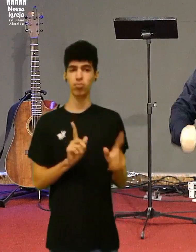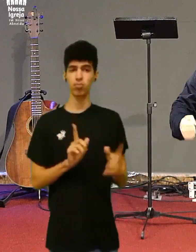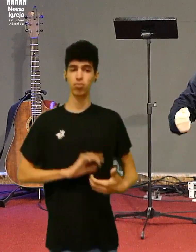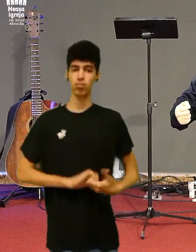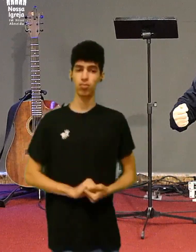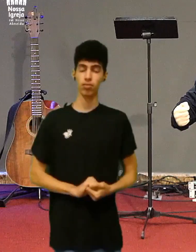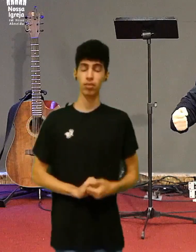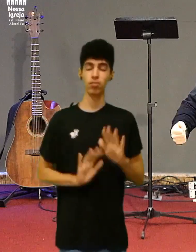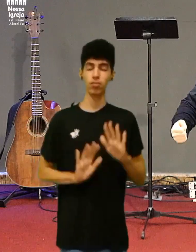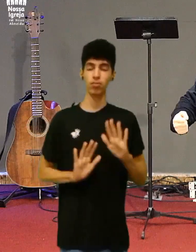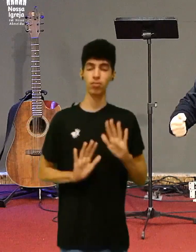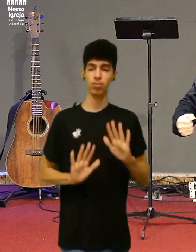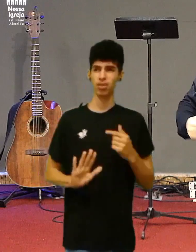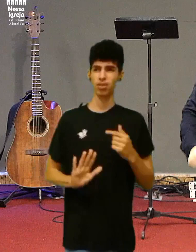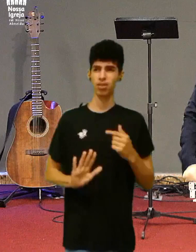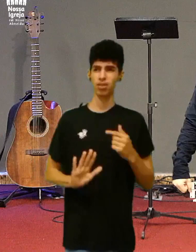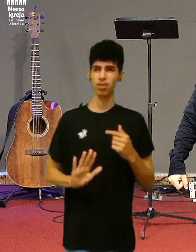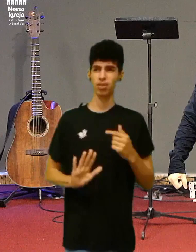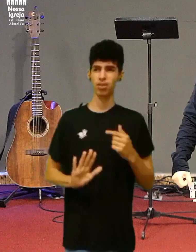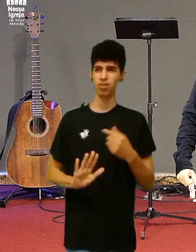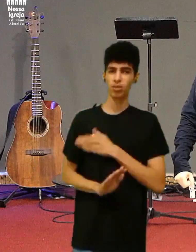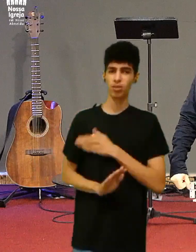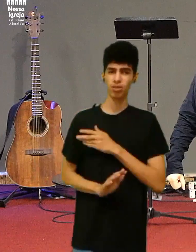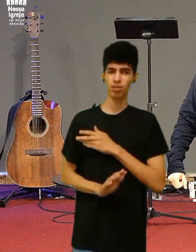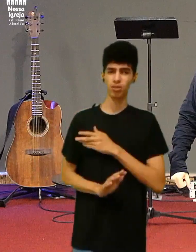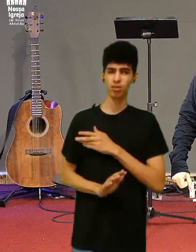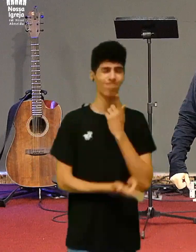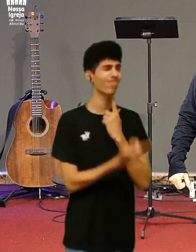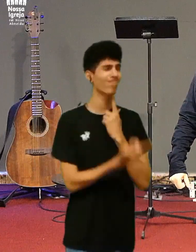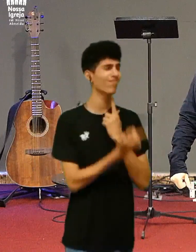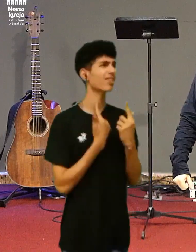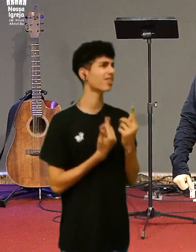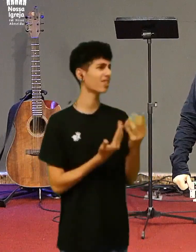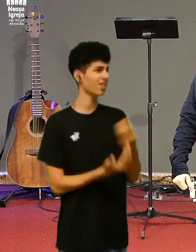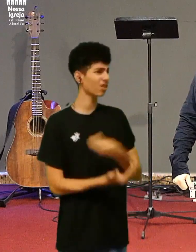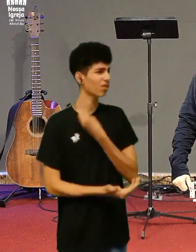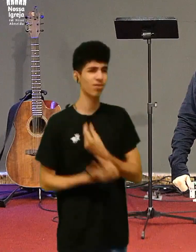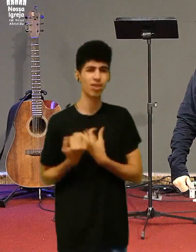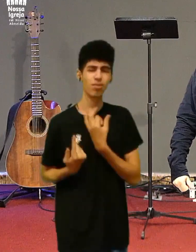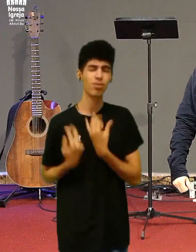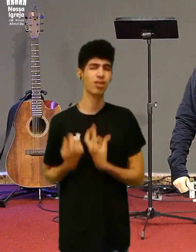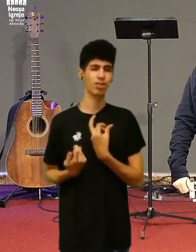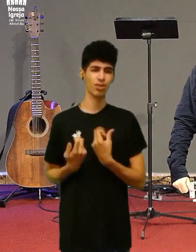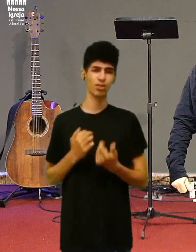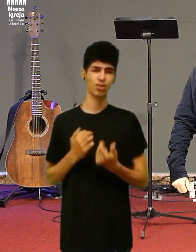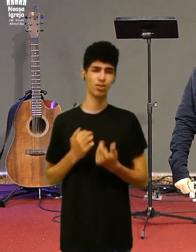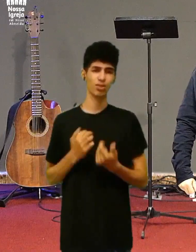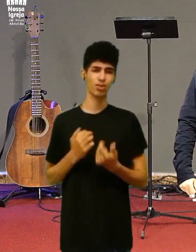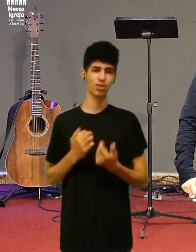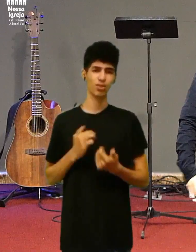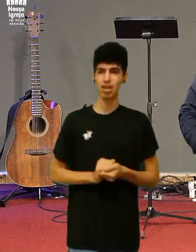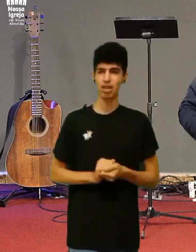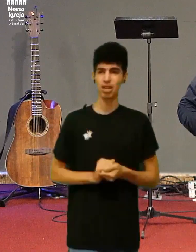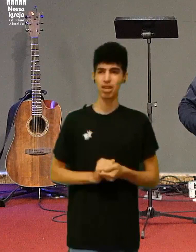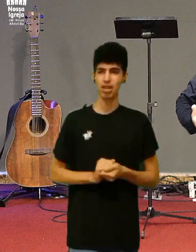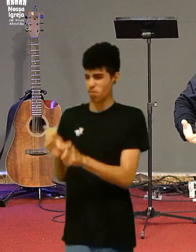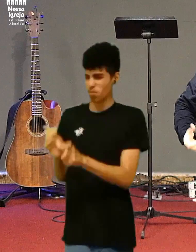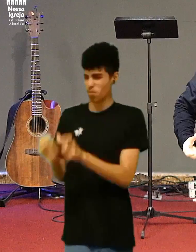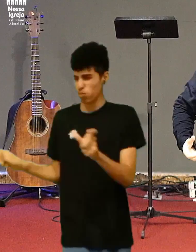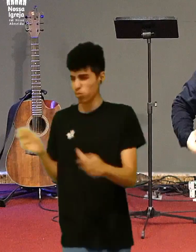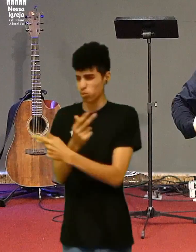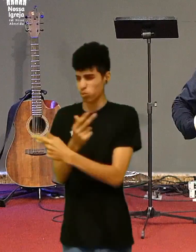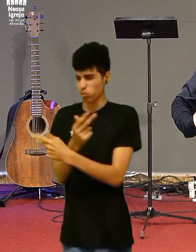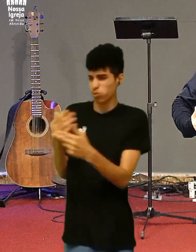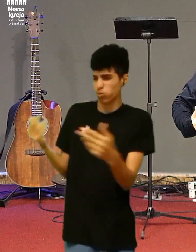é apaixonado por avivamento. Eu sonho com um momento em que multidões,